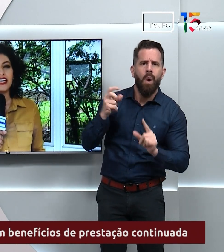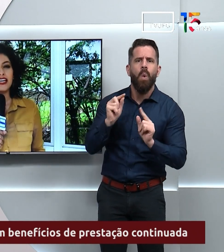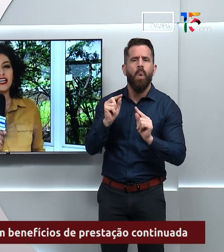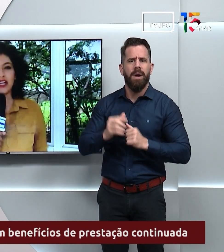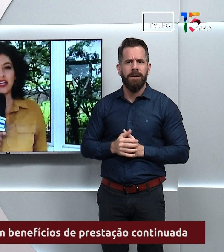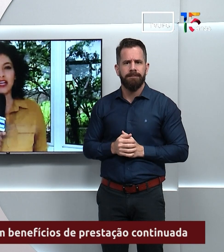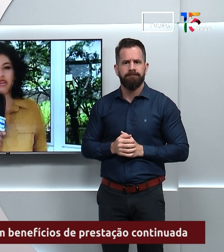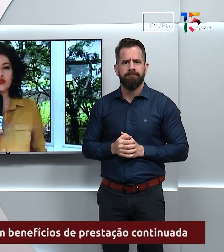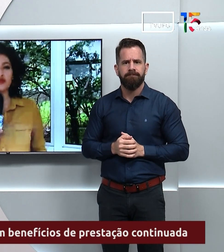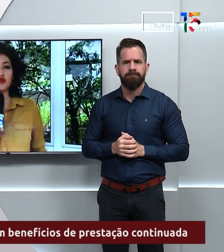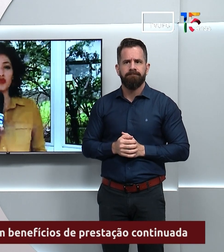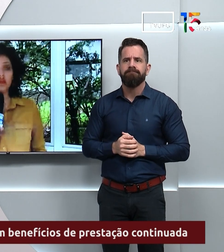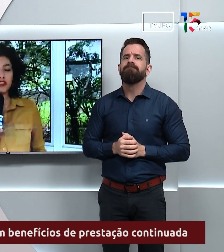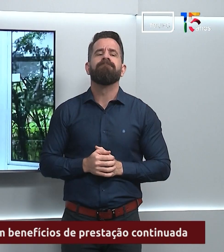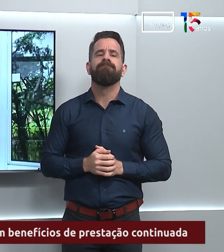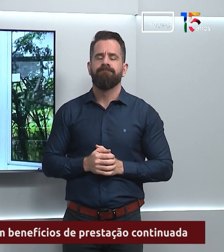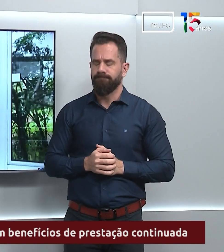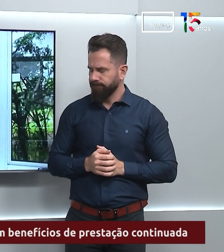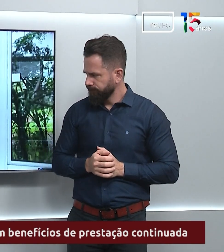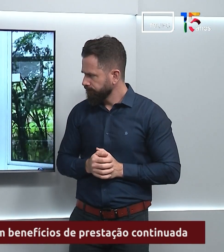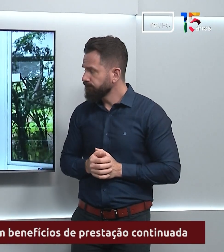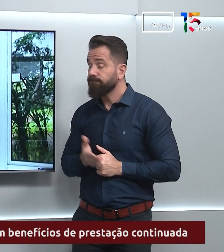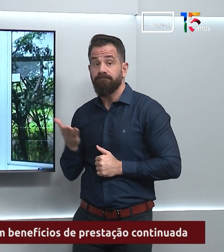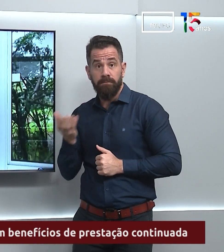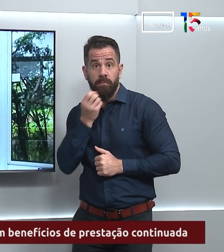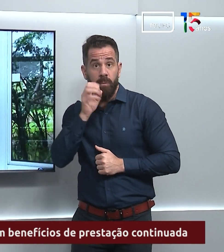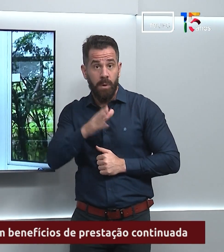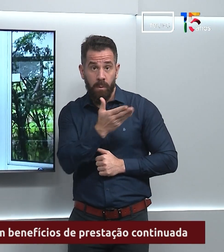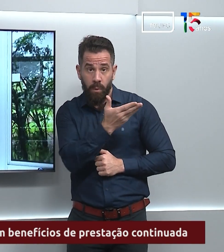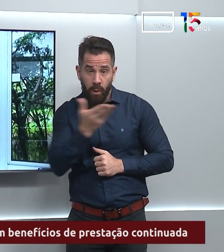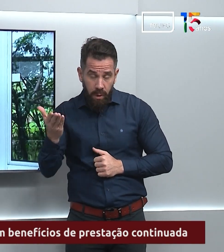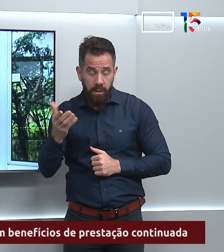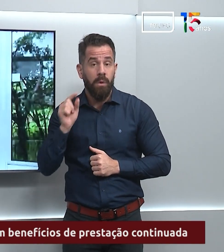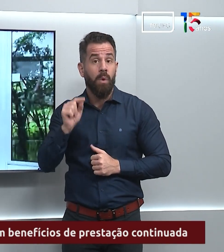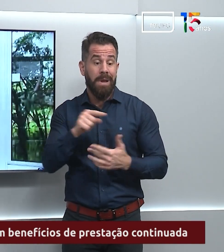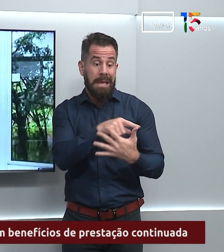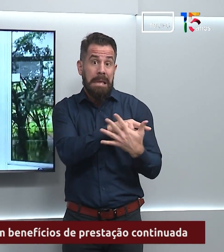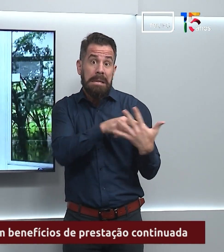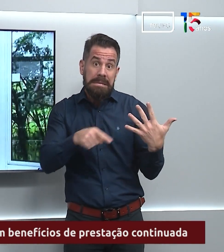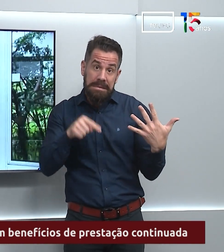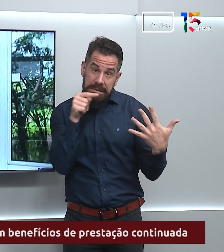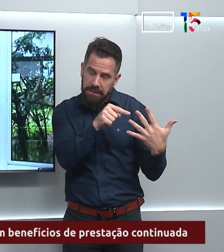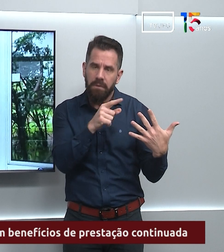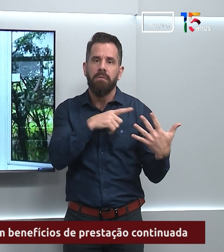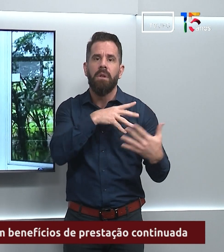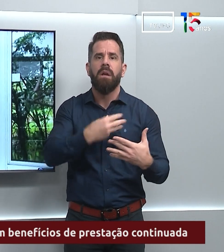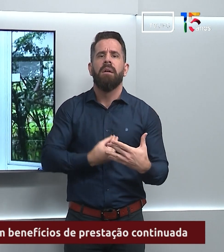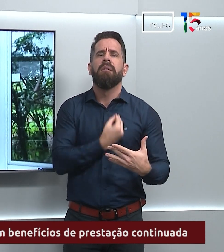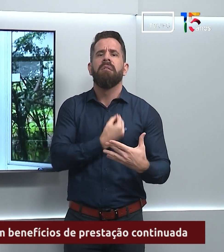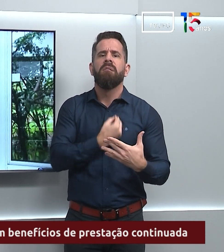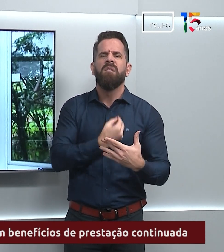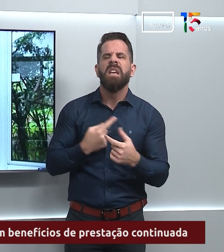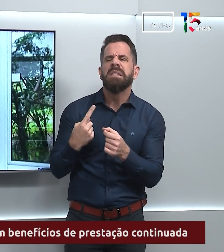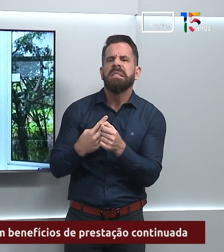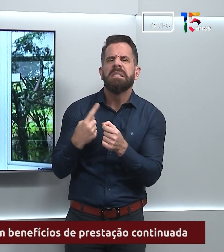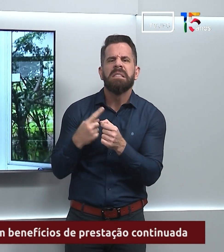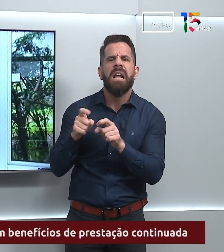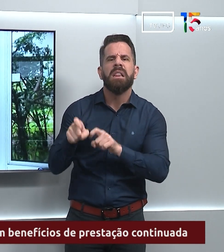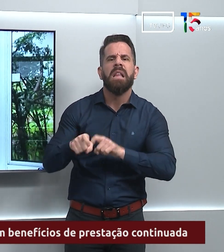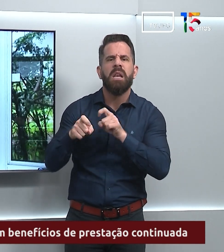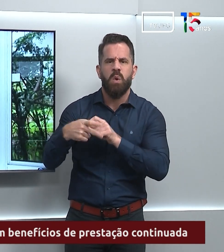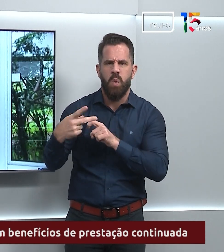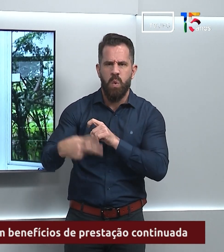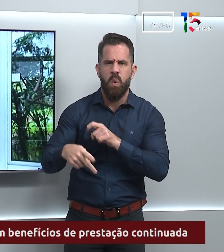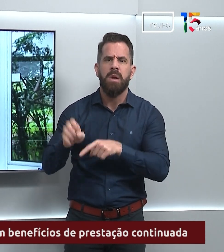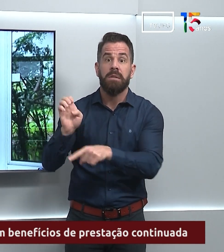Pois é, Camila, boa tarde a todos. A suspeita é de que esse grupo se instalou no interior do estado de Goiás. A Polícia Federal acredita que